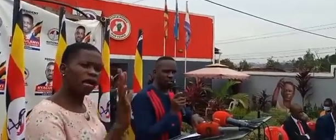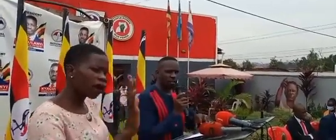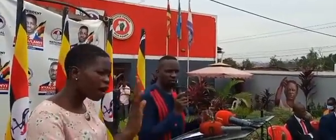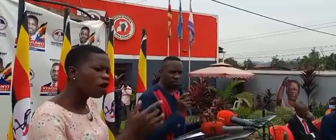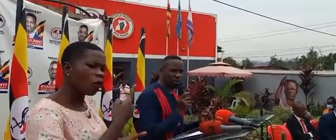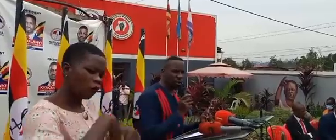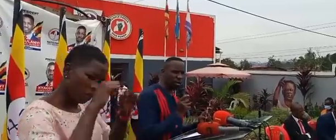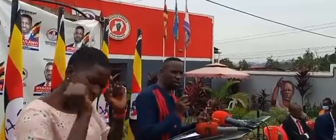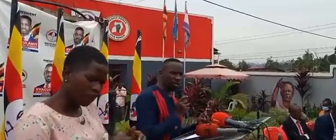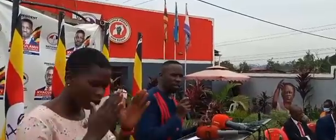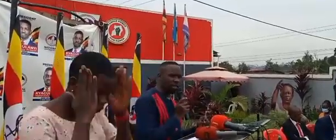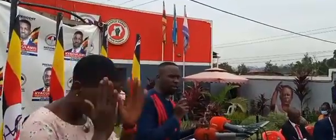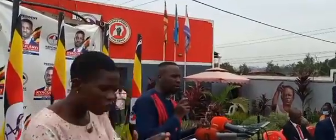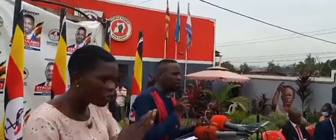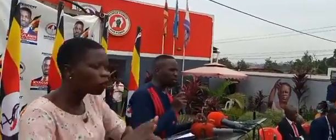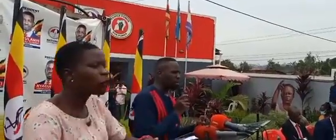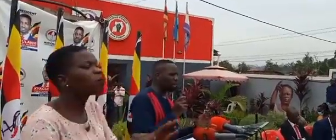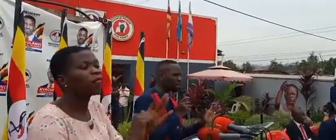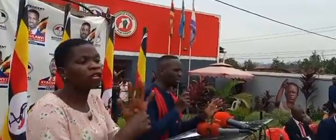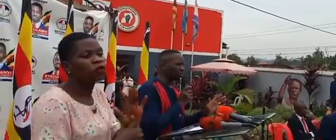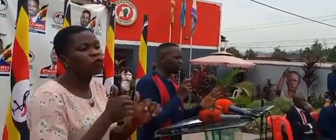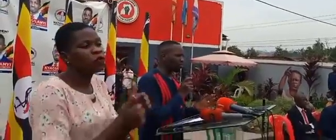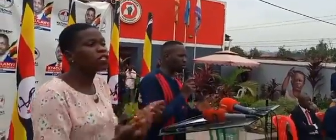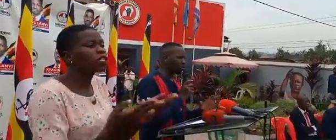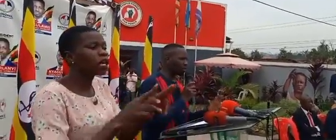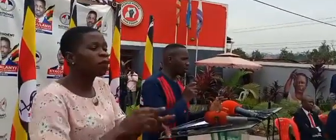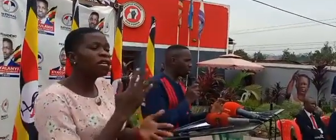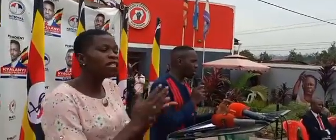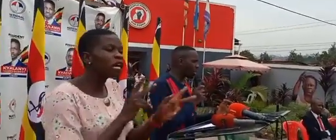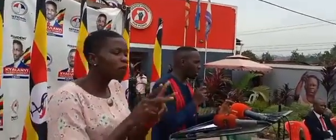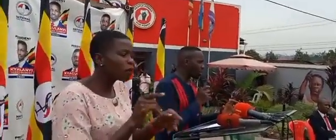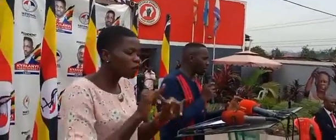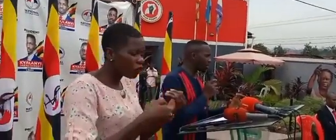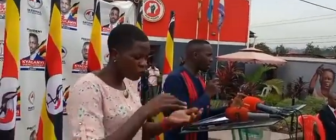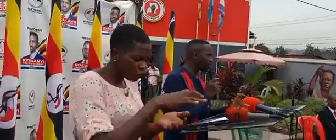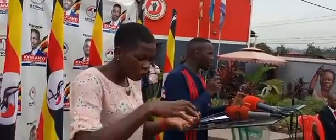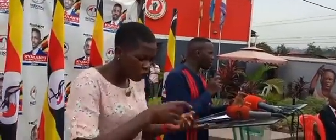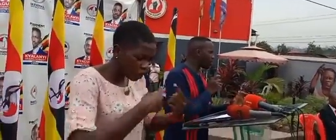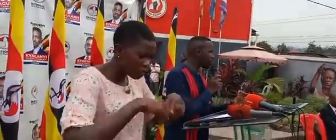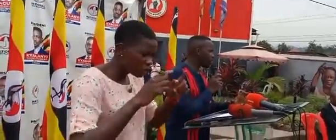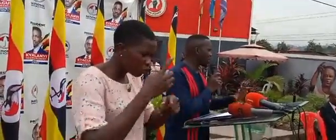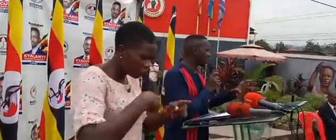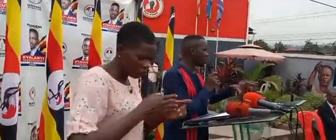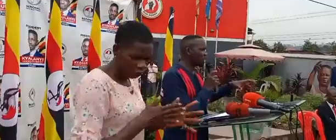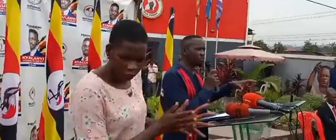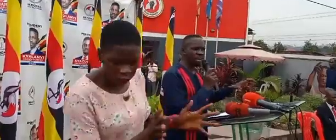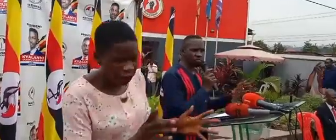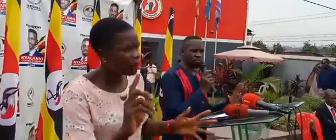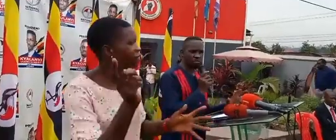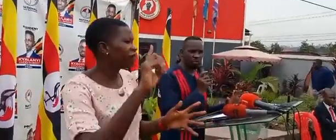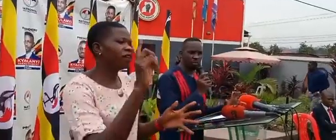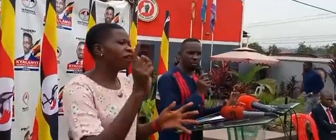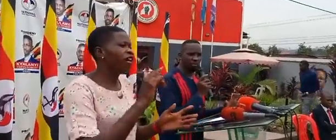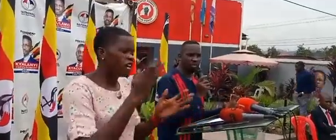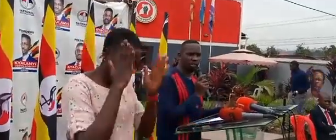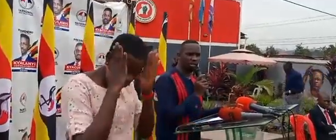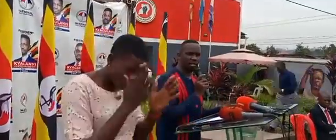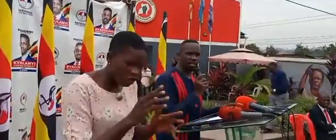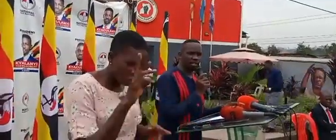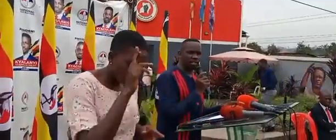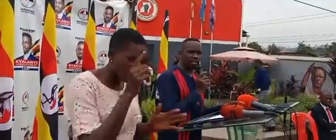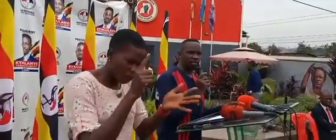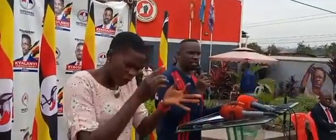nsonga semasonga. Waliwo abagezaako tujja ku mulamwa, abagezaako okuteekawo diversions nga bwe